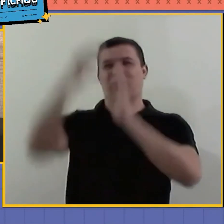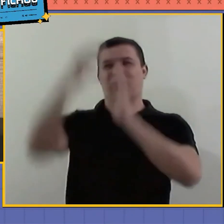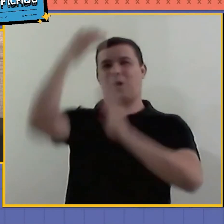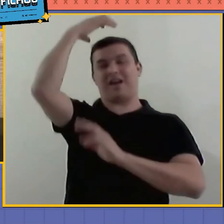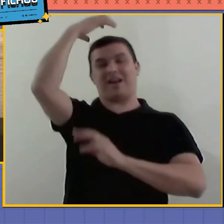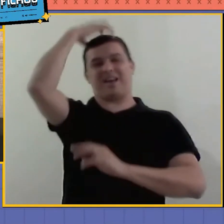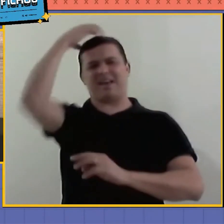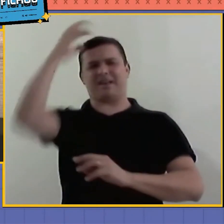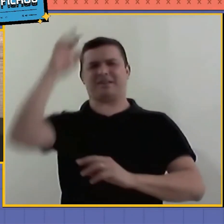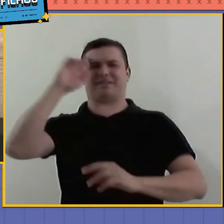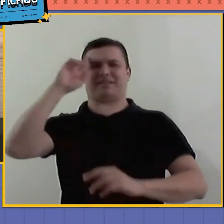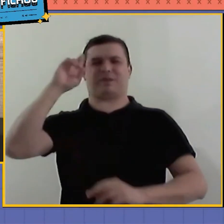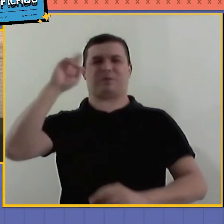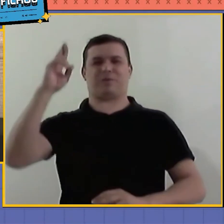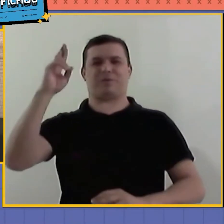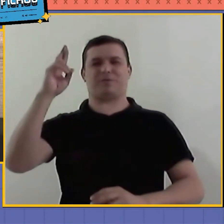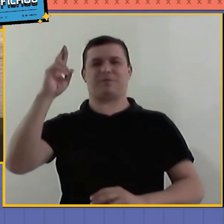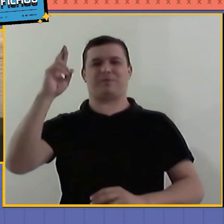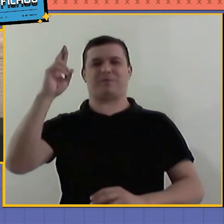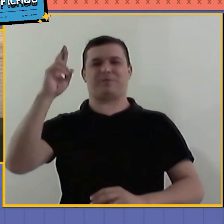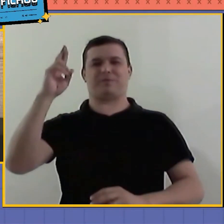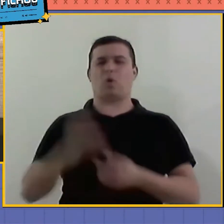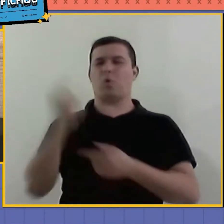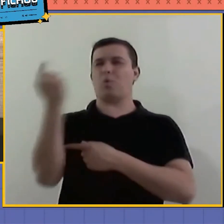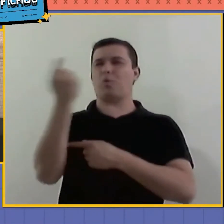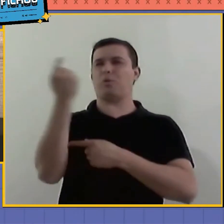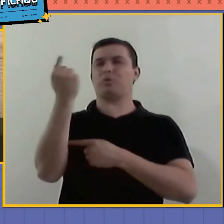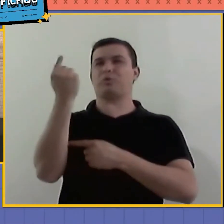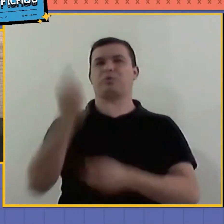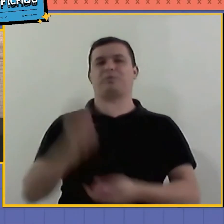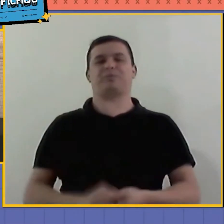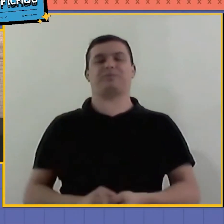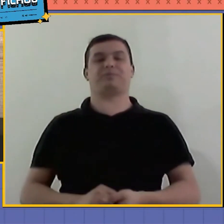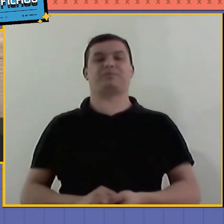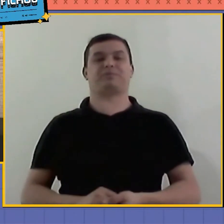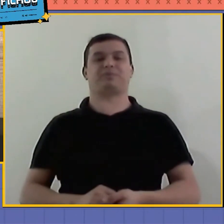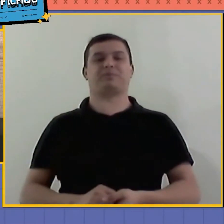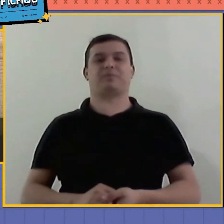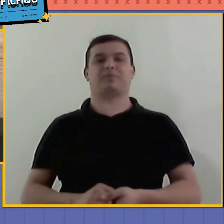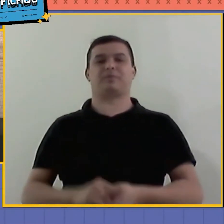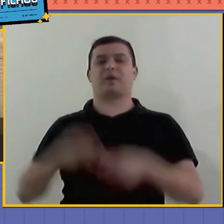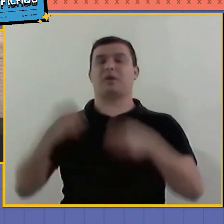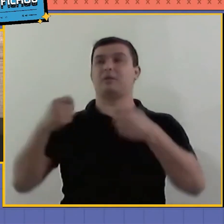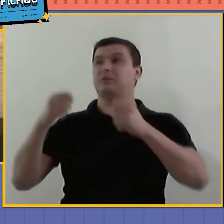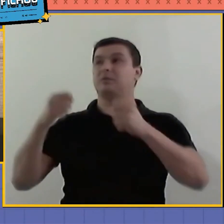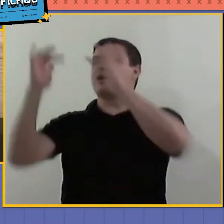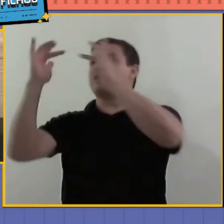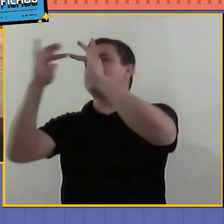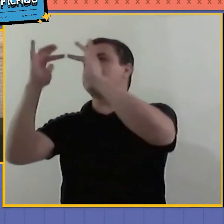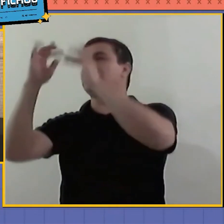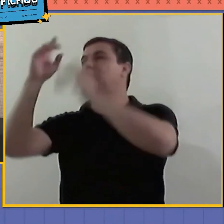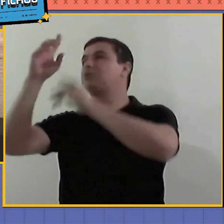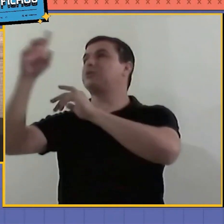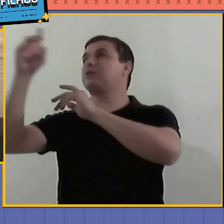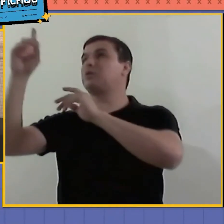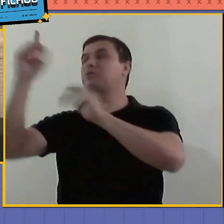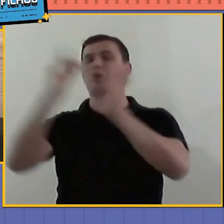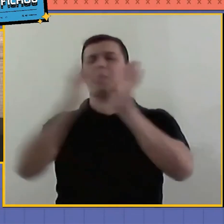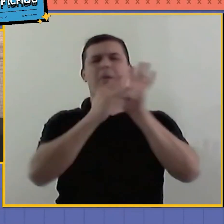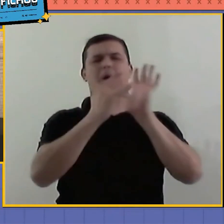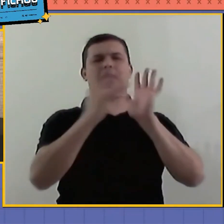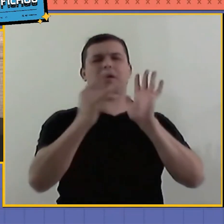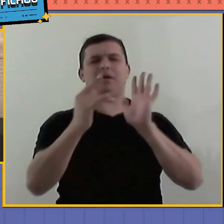Senhores Creia nessa palavra busque intimidade com Deus seja um exemplo para os fiéis